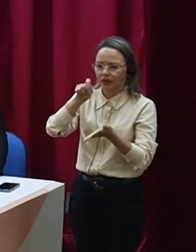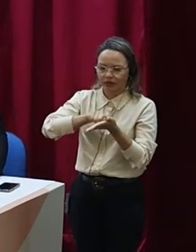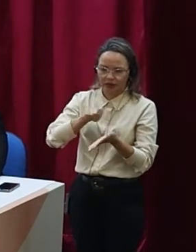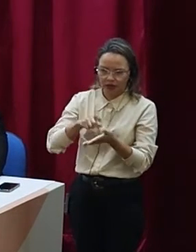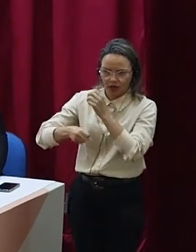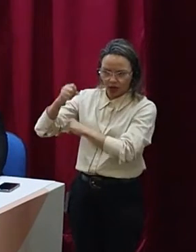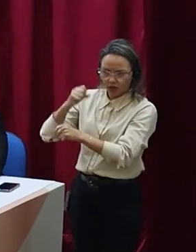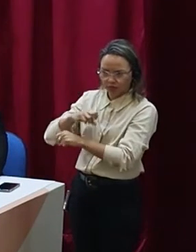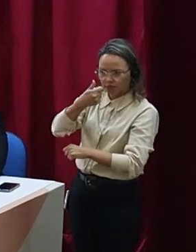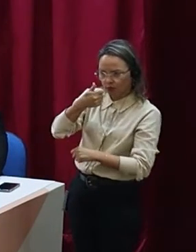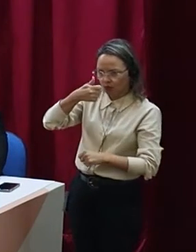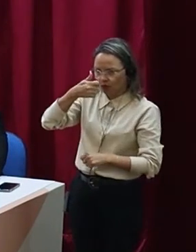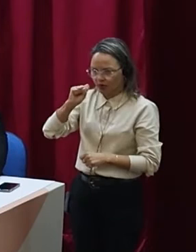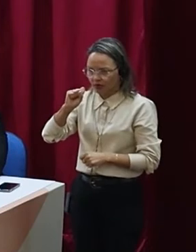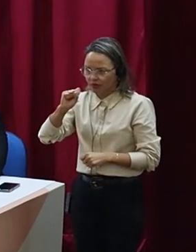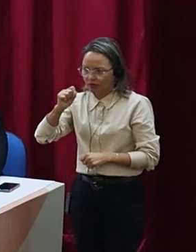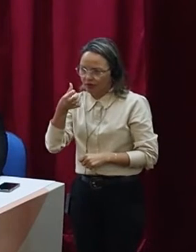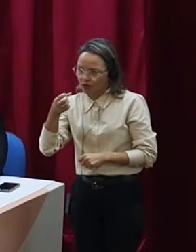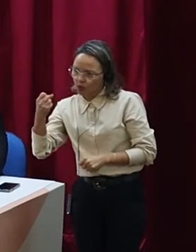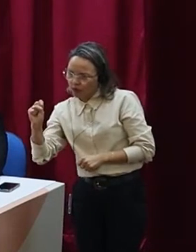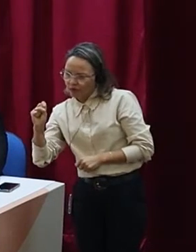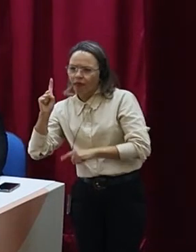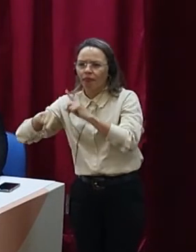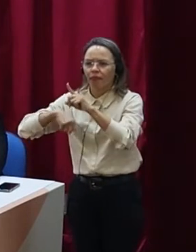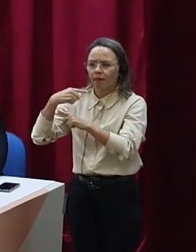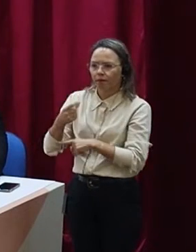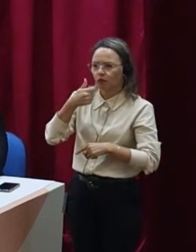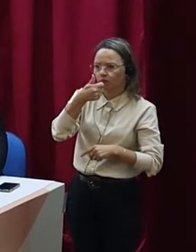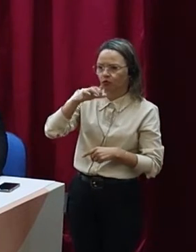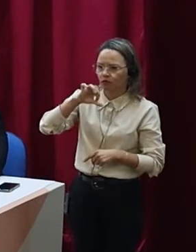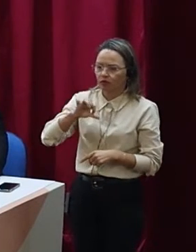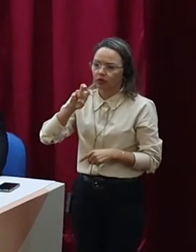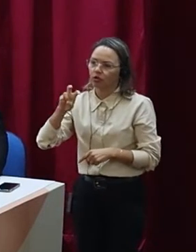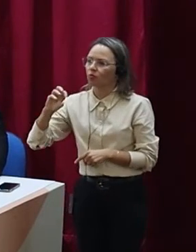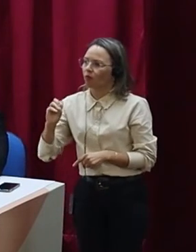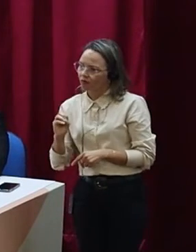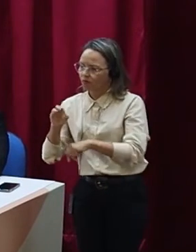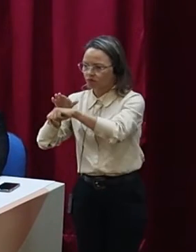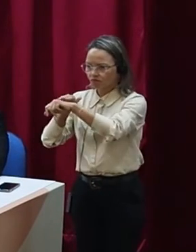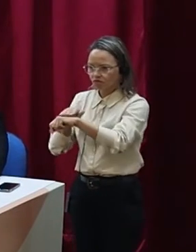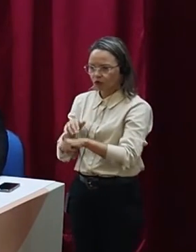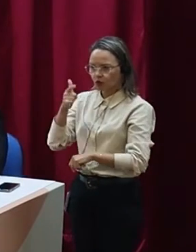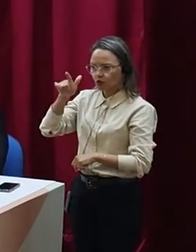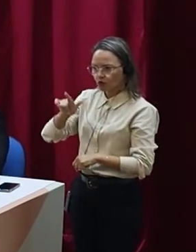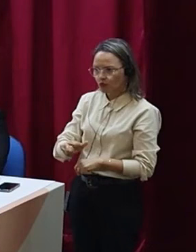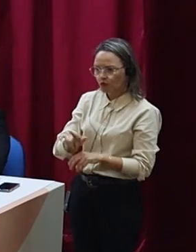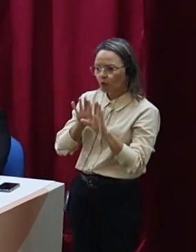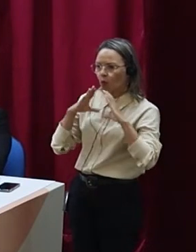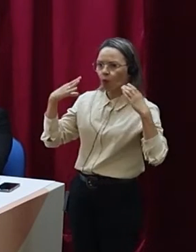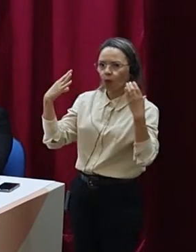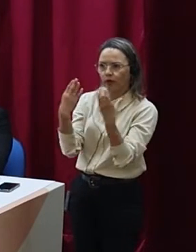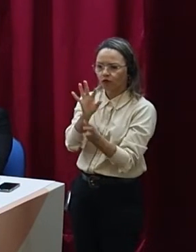1868. Después, 1950, recién se convoca un congreso grande